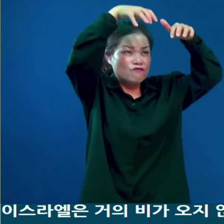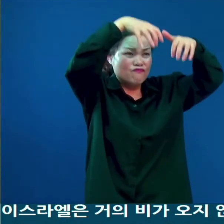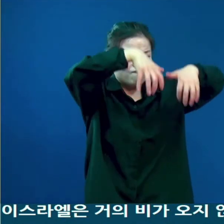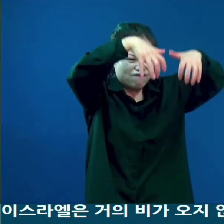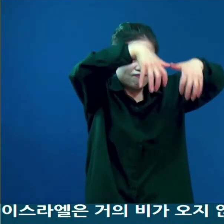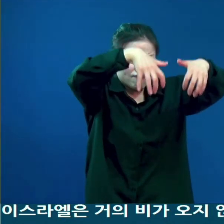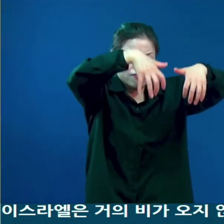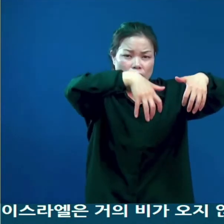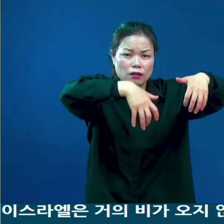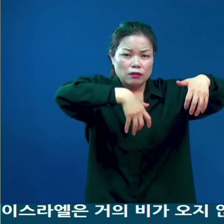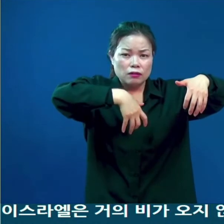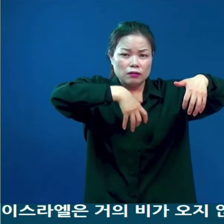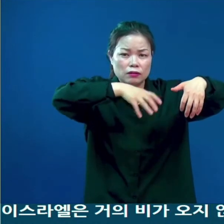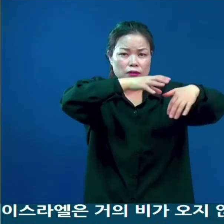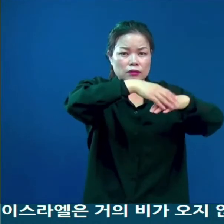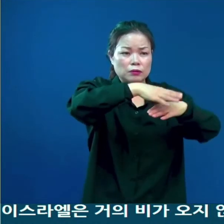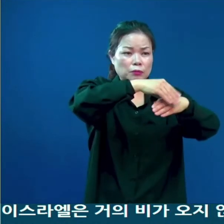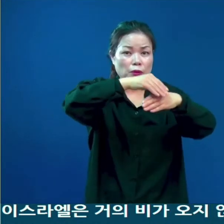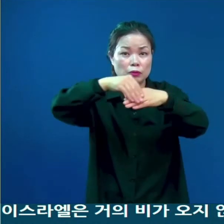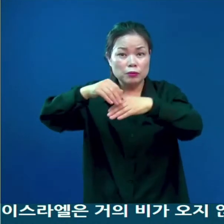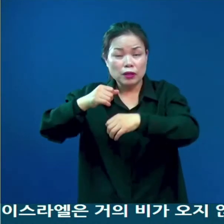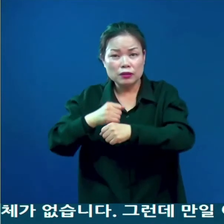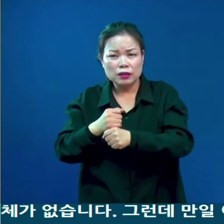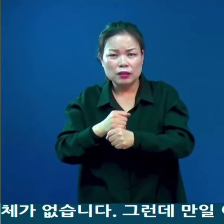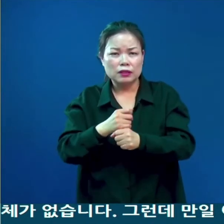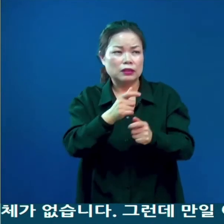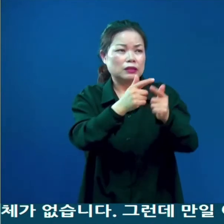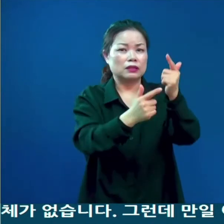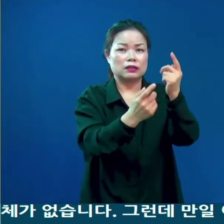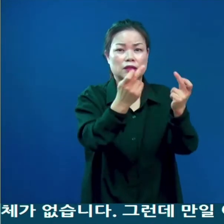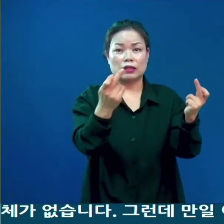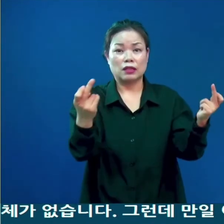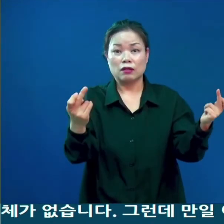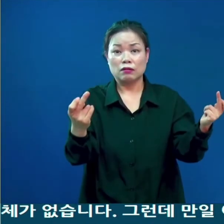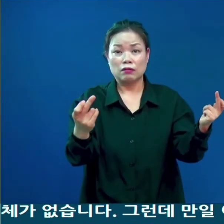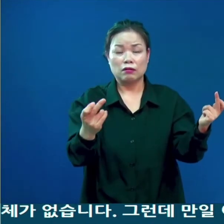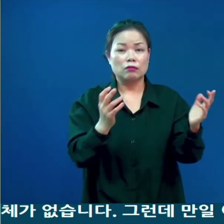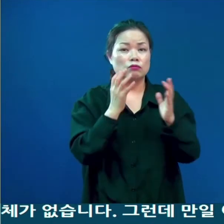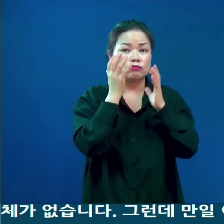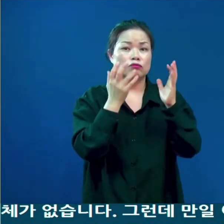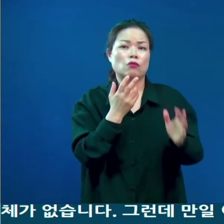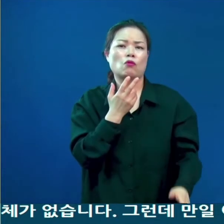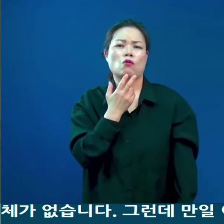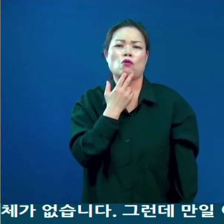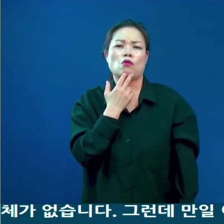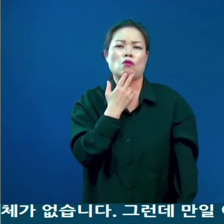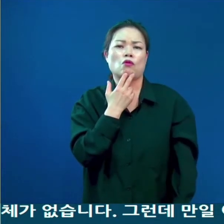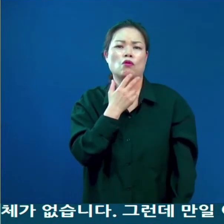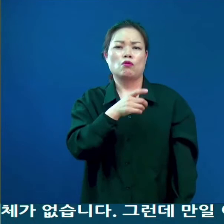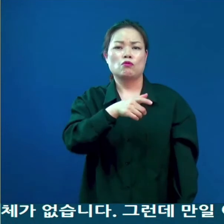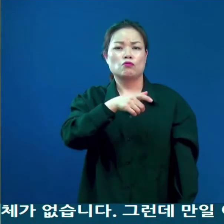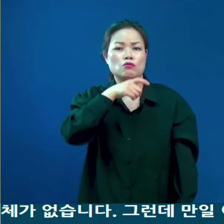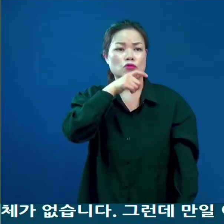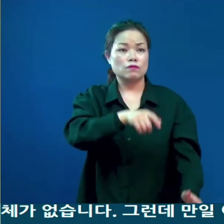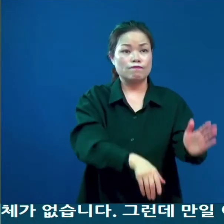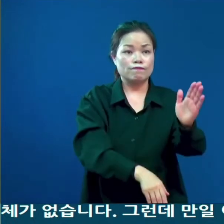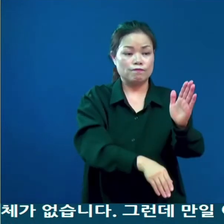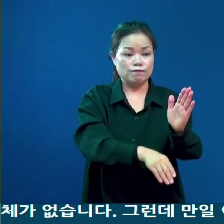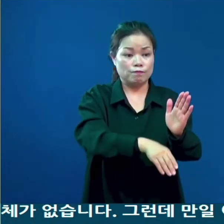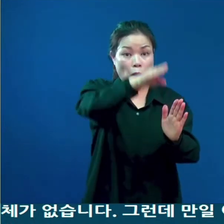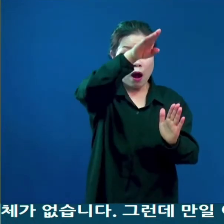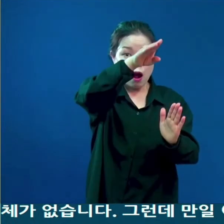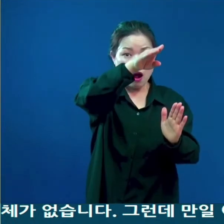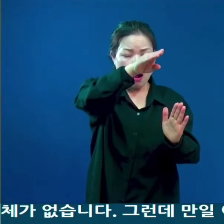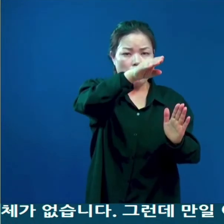내려버리면은 물을 머금어줄 산의 나무나 풀 한 폭이 이런 거 없다 보니까 물이 갑자기 확 불어나는 거예요.